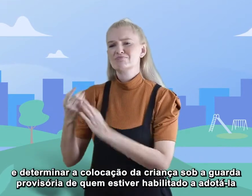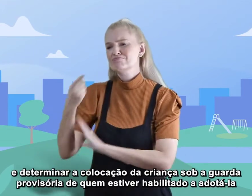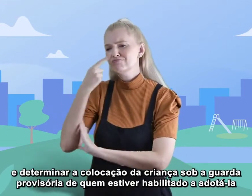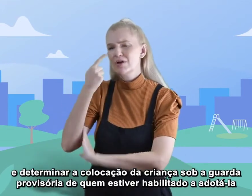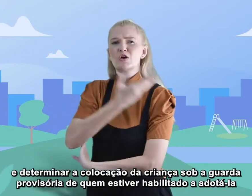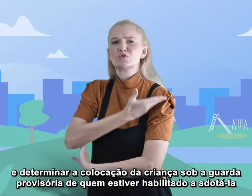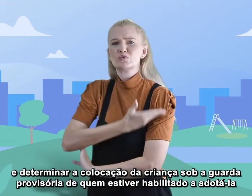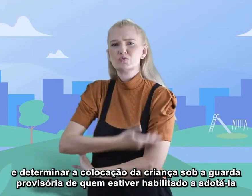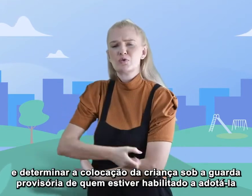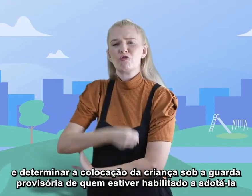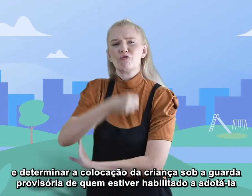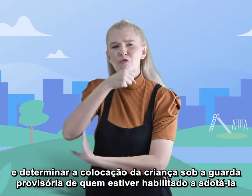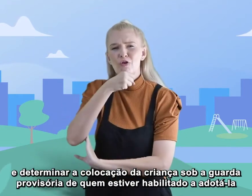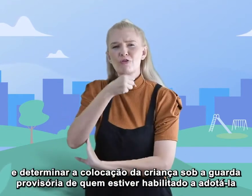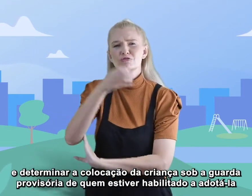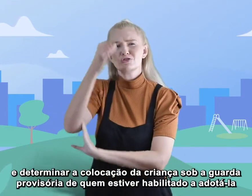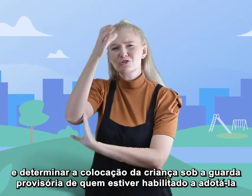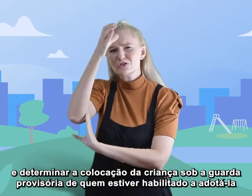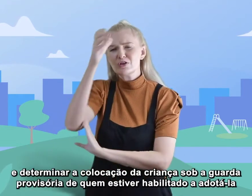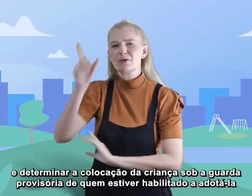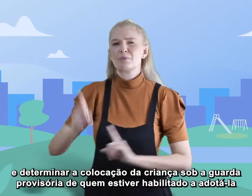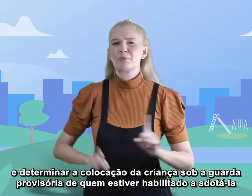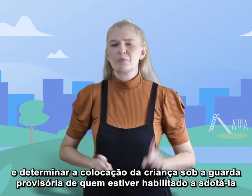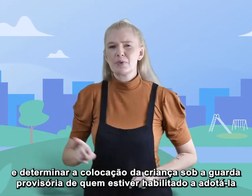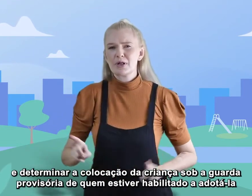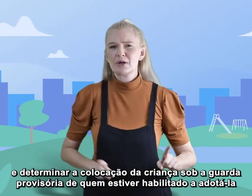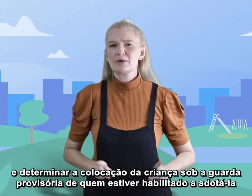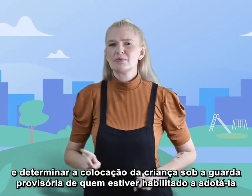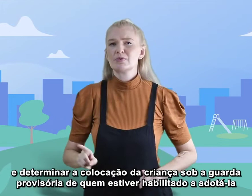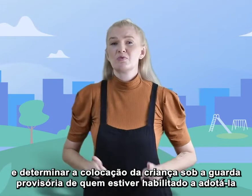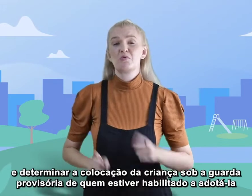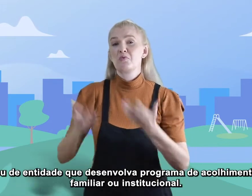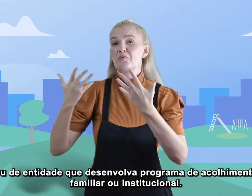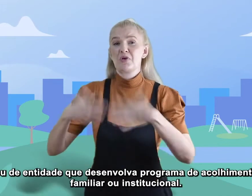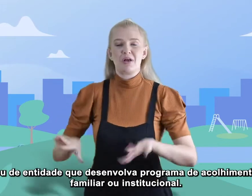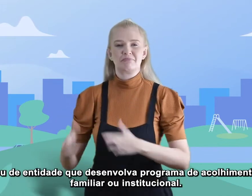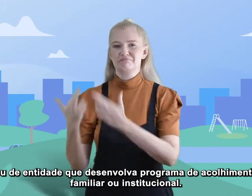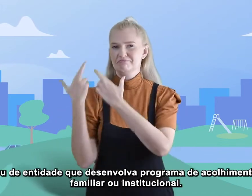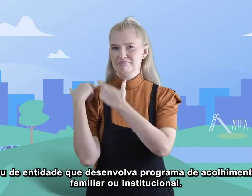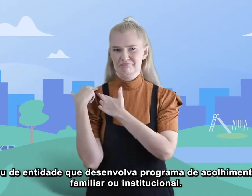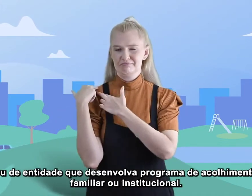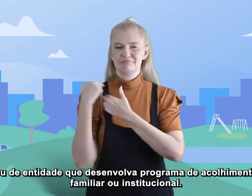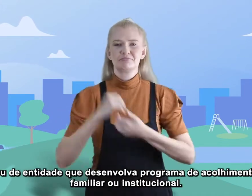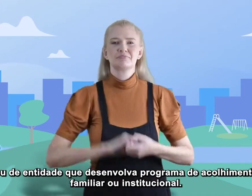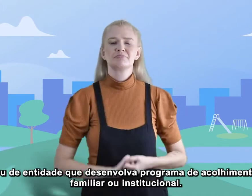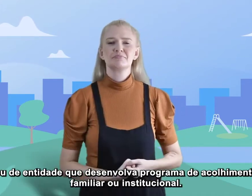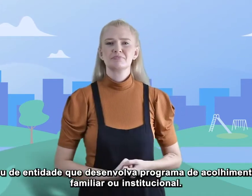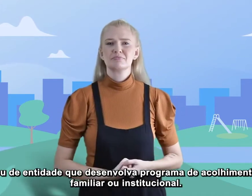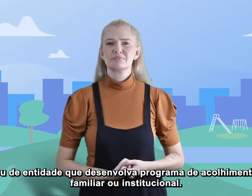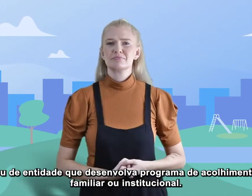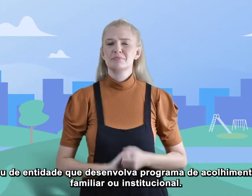guarda provisória de quem estiver habilitado a adotá-la, ou de entidade que desenvolva programa de